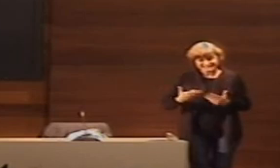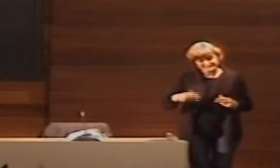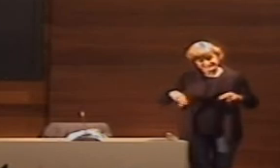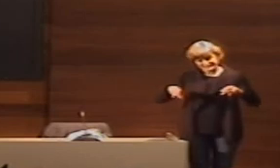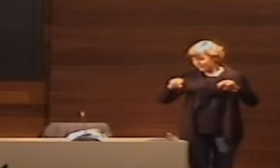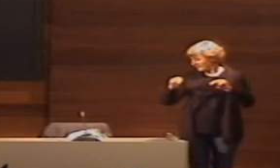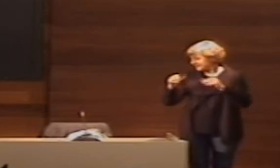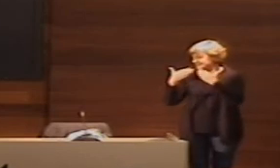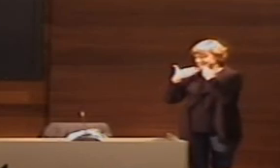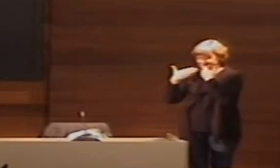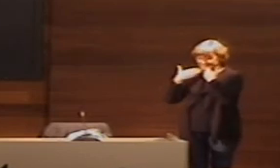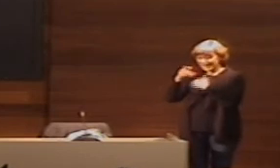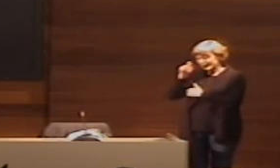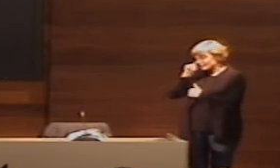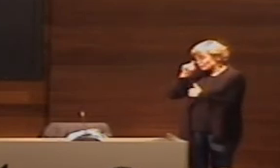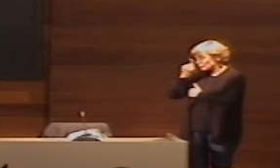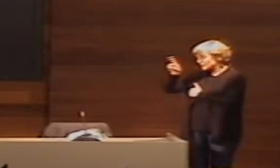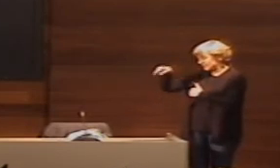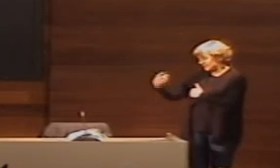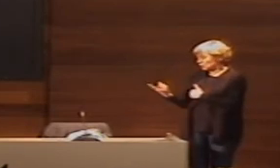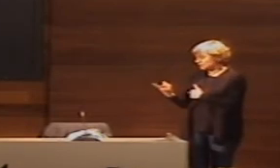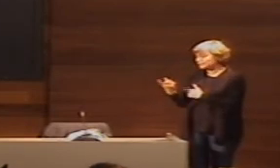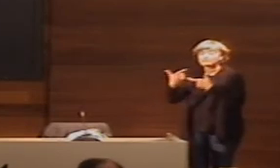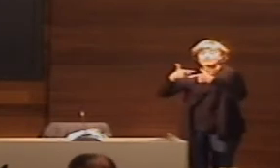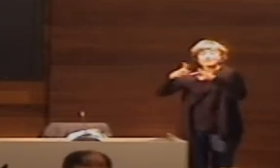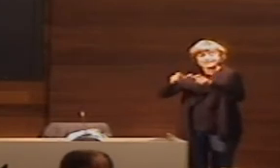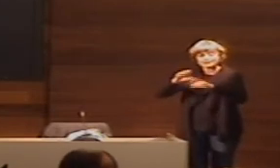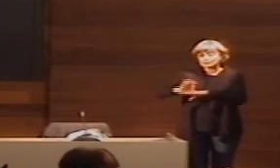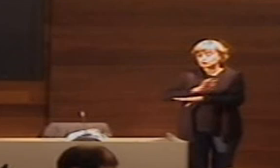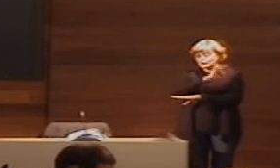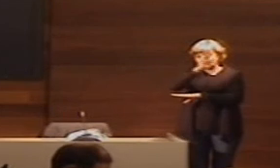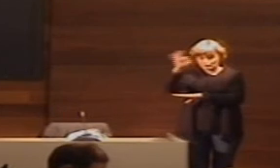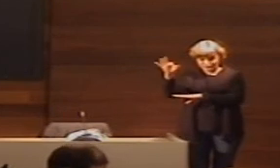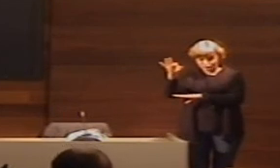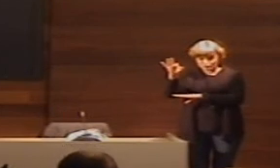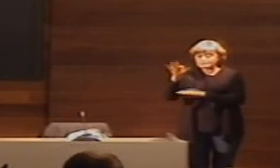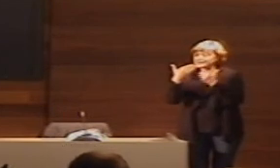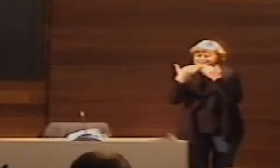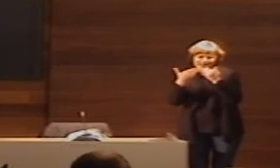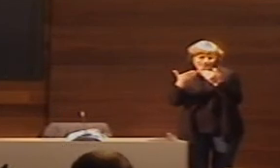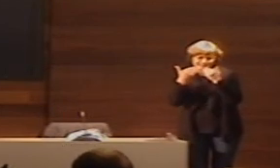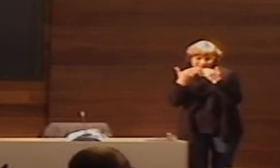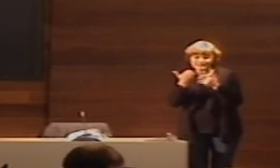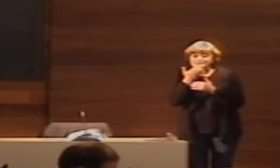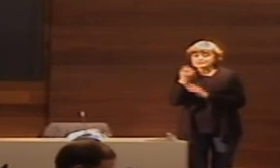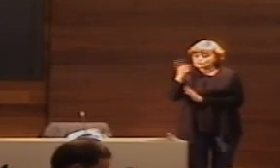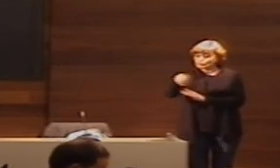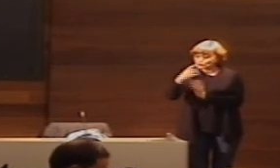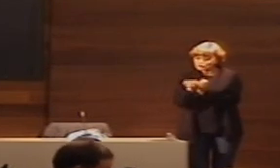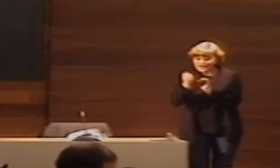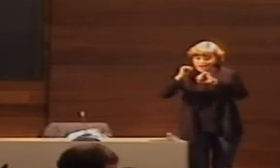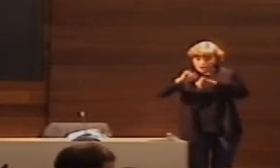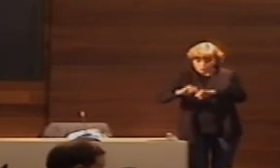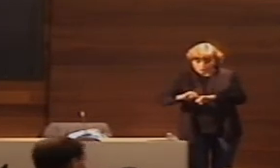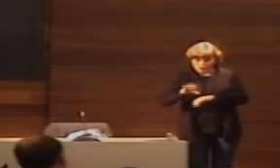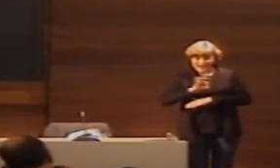Santo, el Museo de San Telmo, Fundación Cristianía y el Departamento de Medio Ambiente del Ayuntamiento. Muchas gracias y si os parece, nos volvemos a ver el